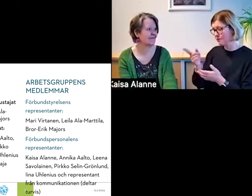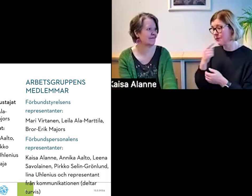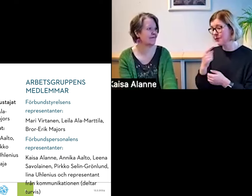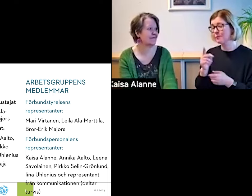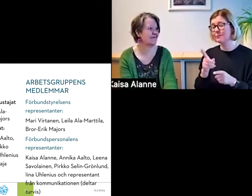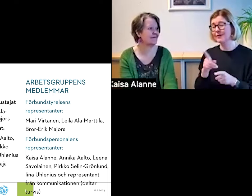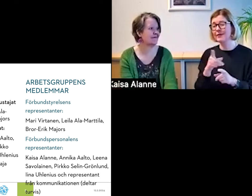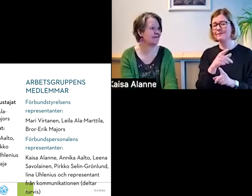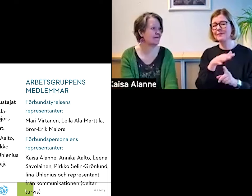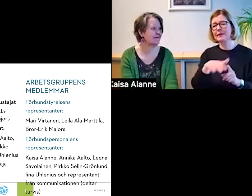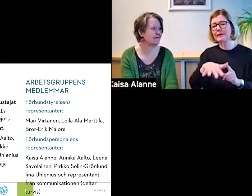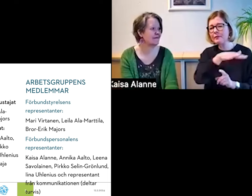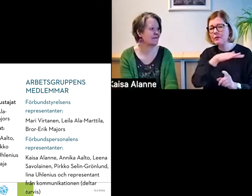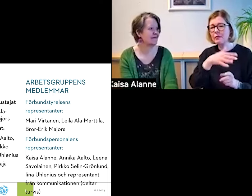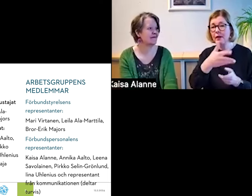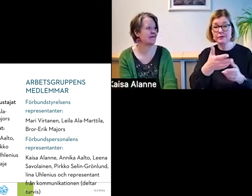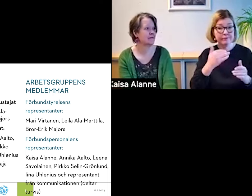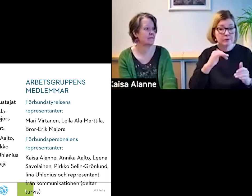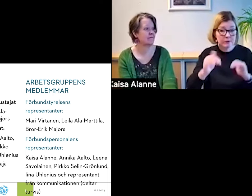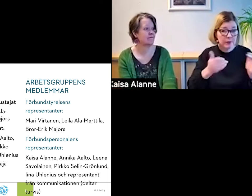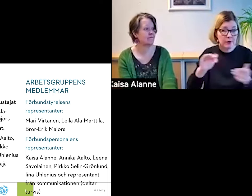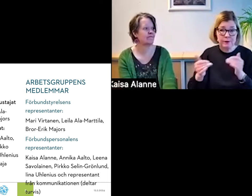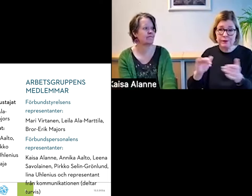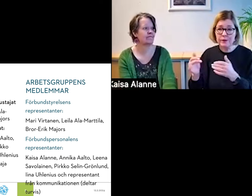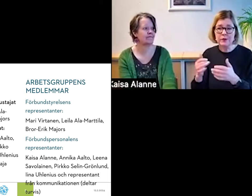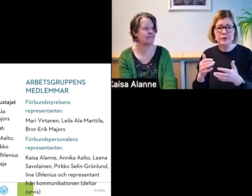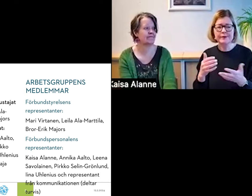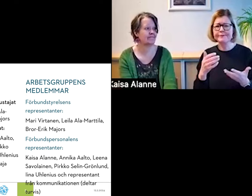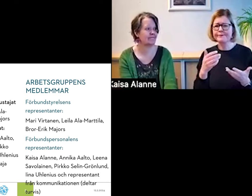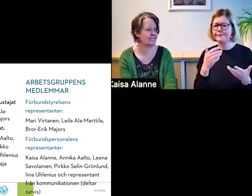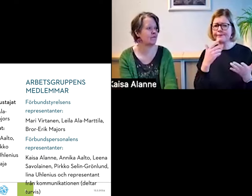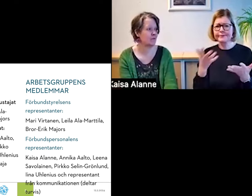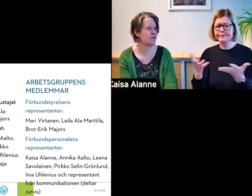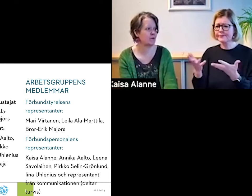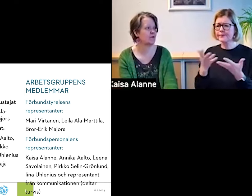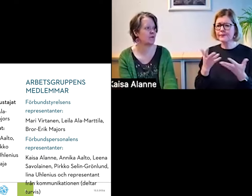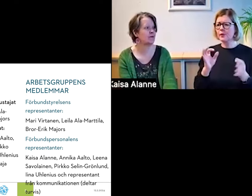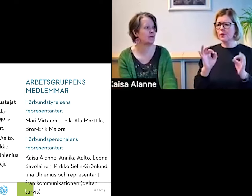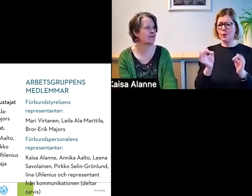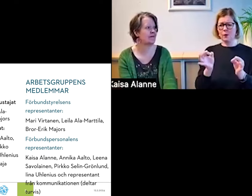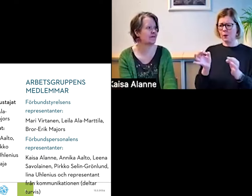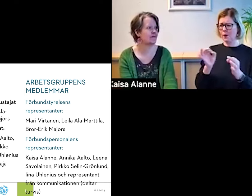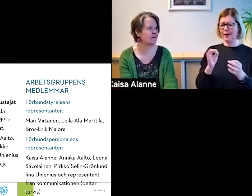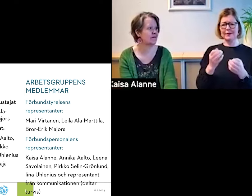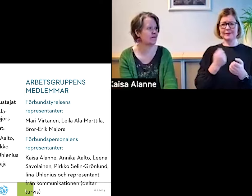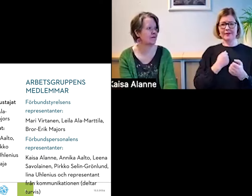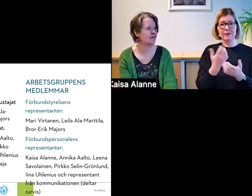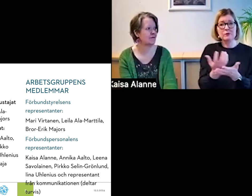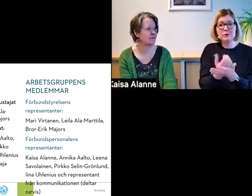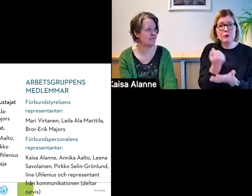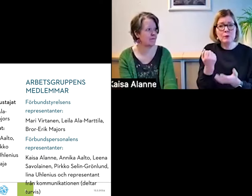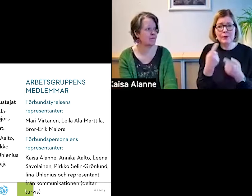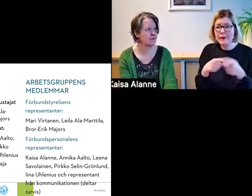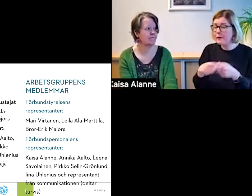Aivan niin. Ja hyvä tarkennus, Pirkko, tuo. Eli se on tullut niinku kentältä tämä palaute ja